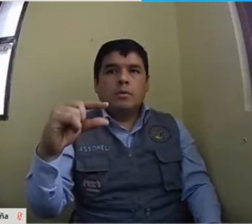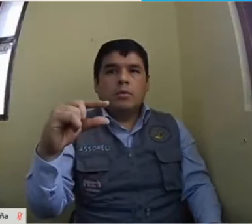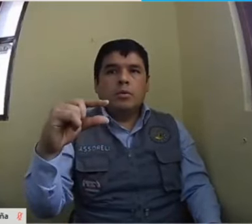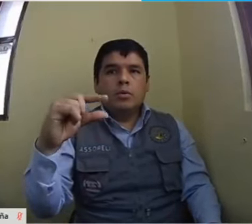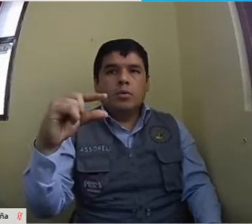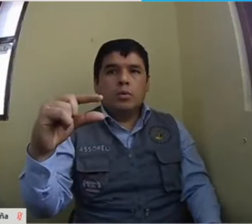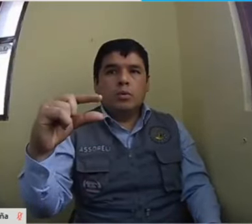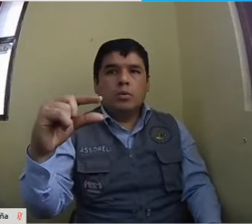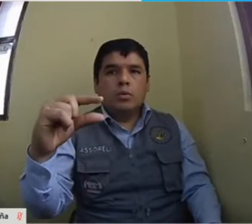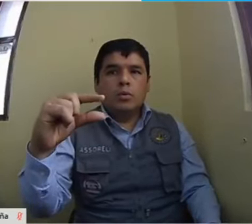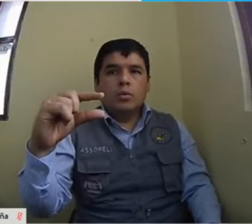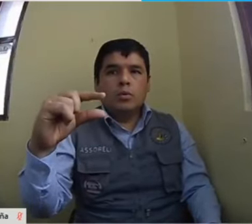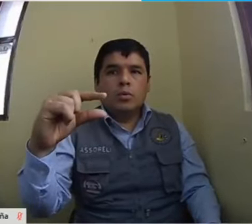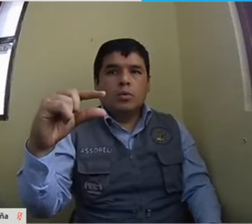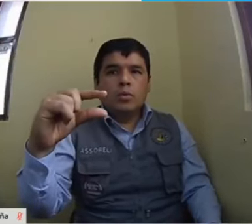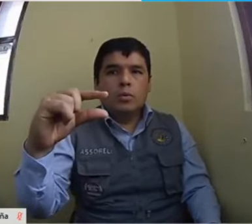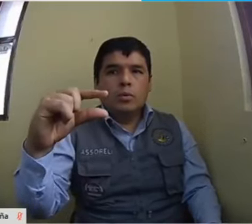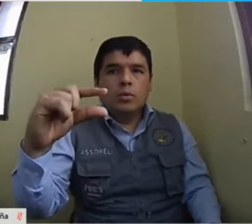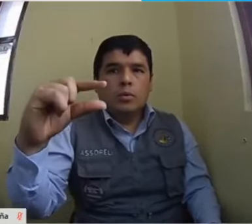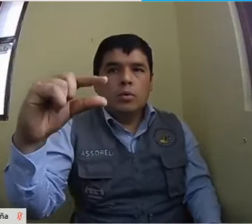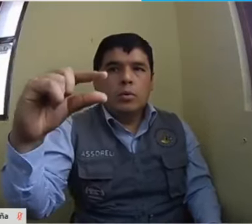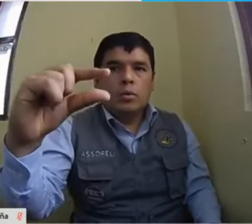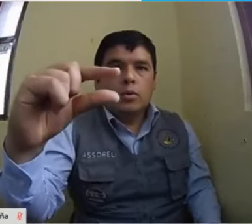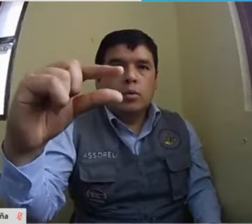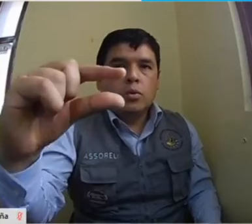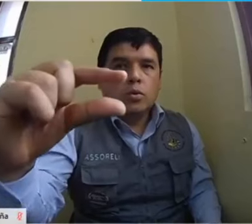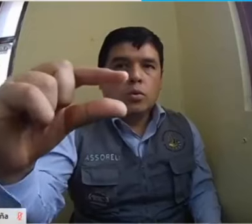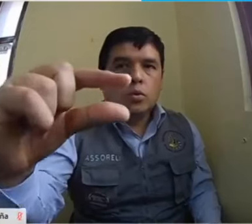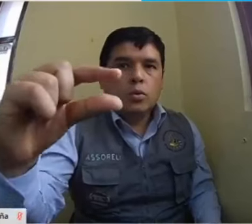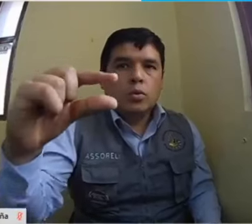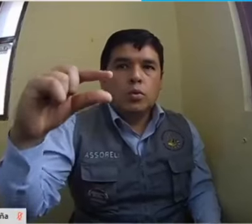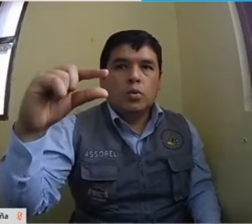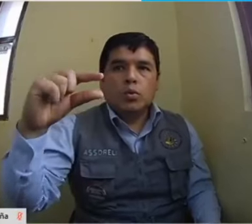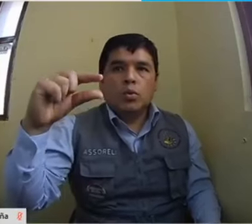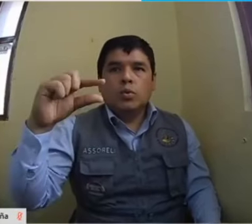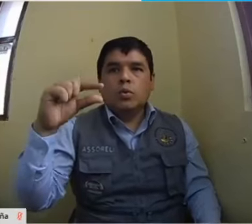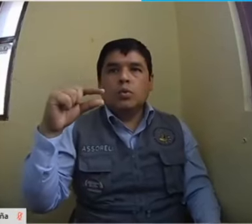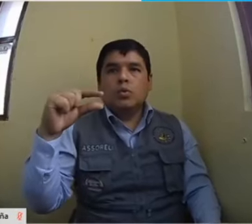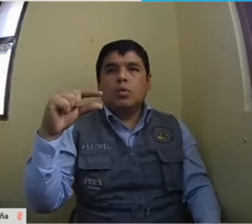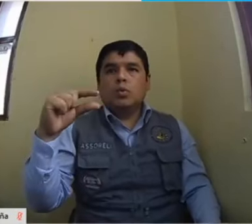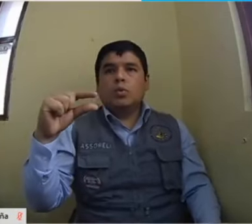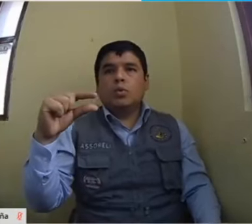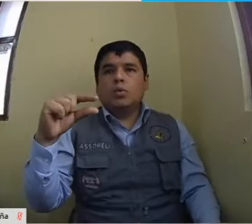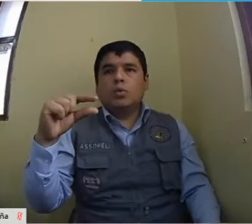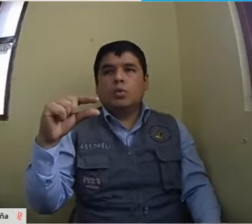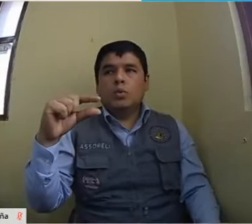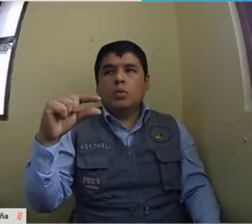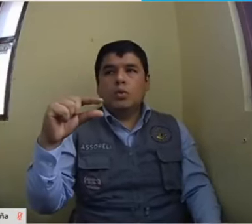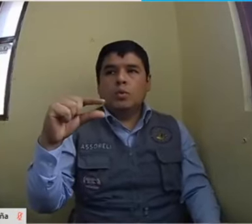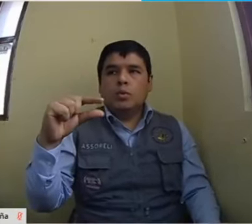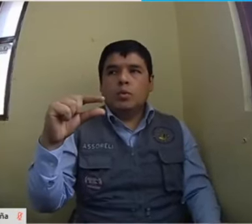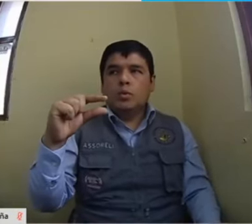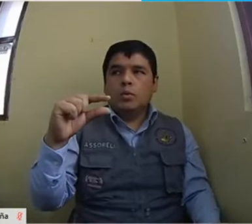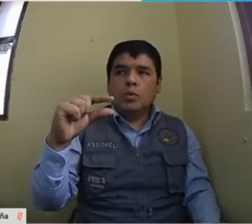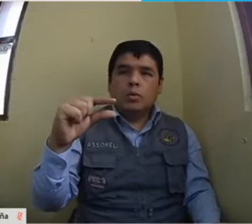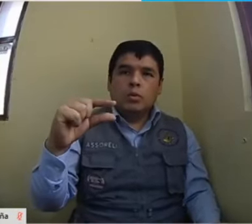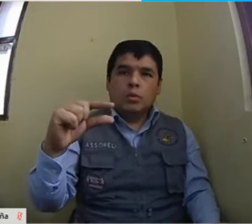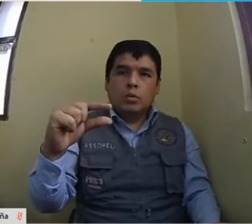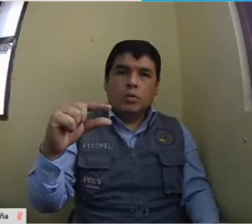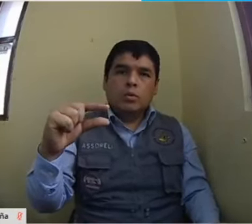Pero les repito, la idea es que hacer la comunicación más ágil ahora y se utilizan señas solo con una